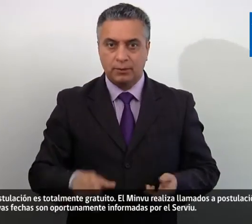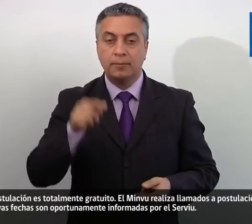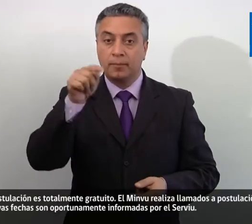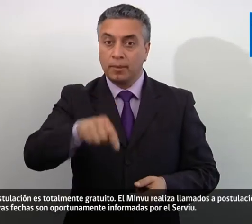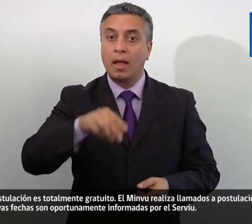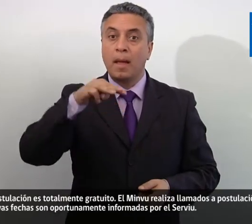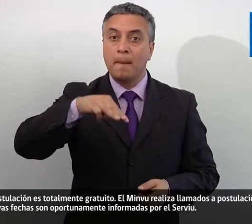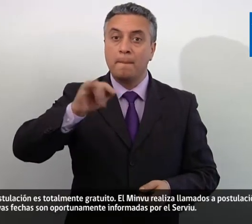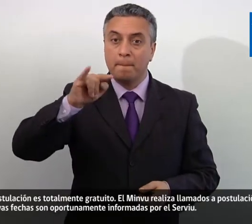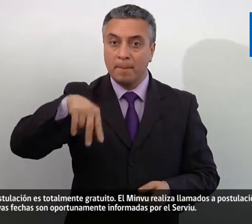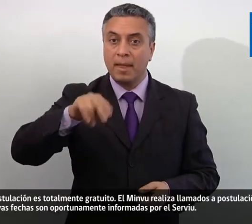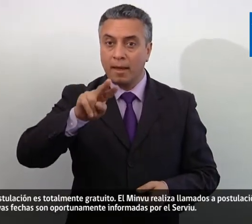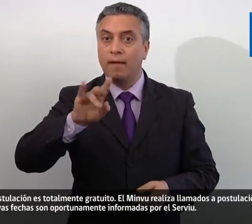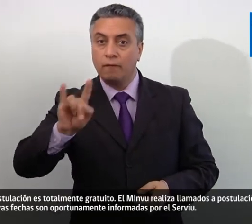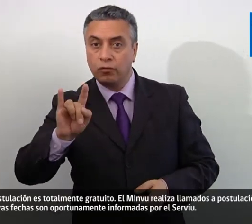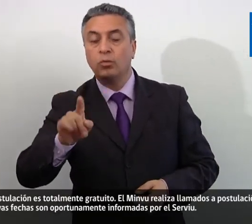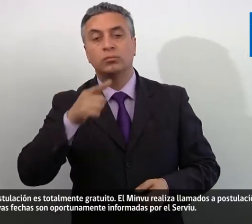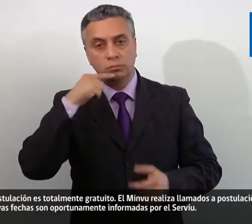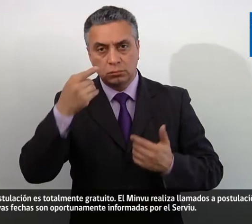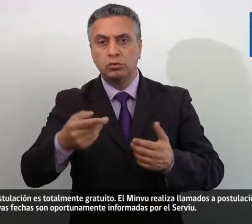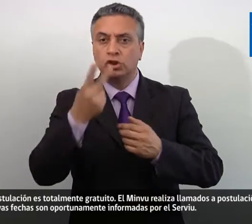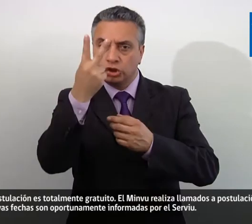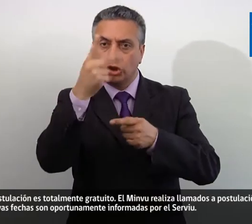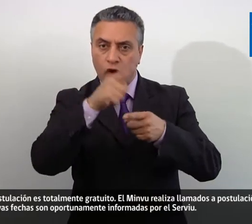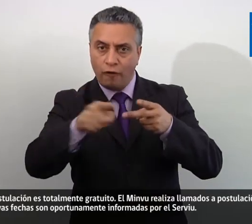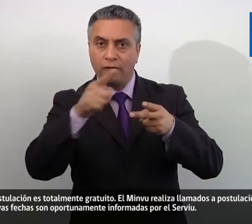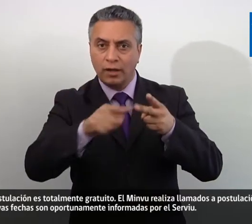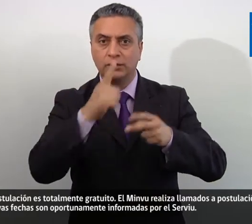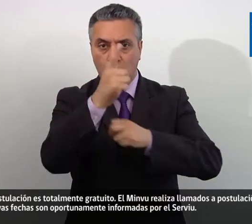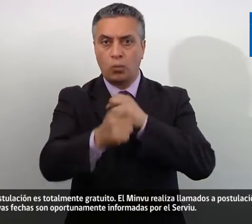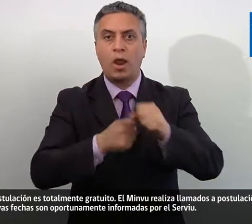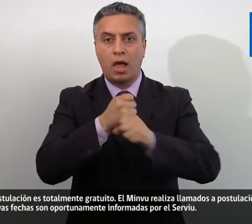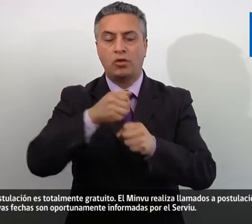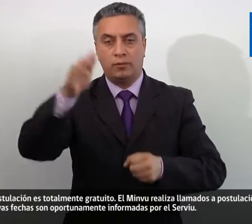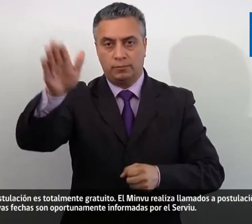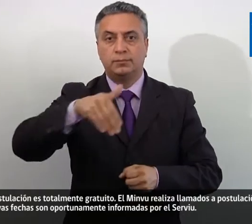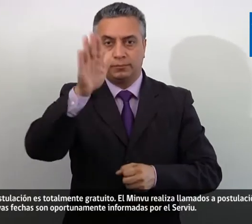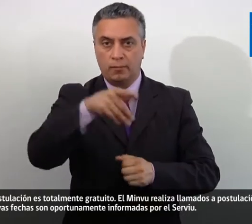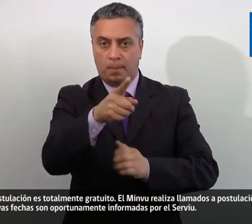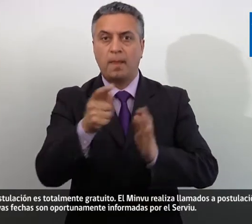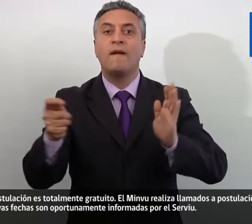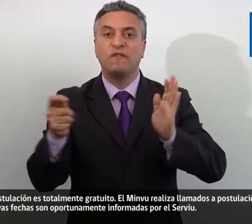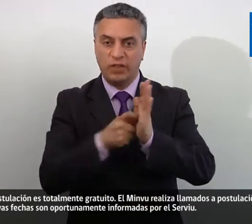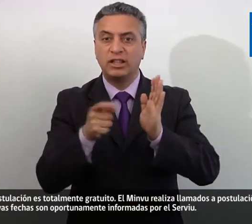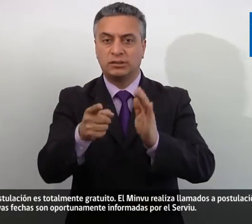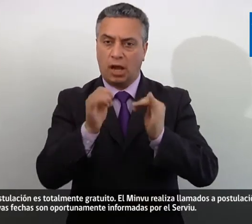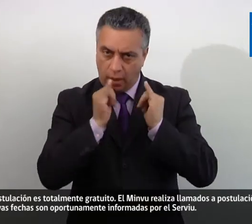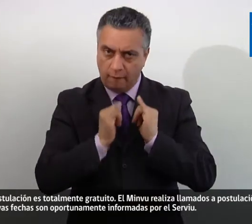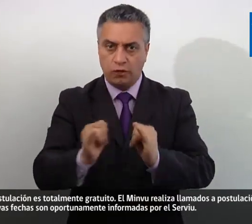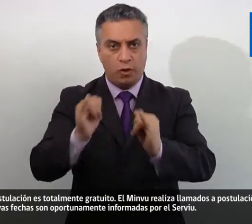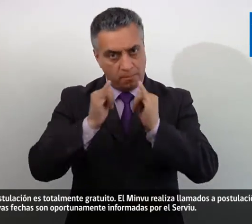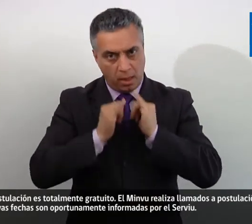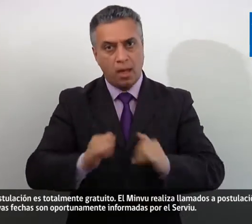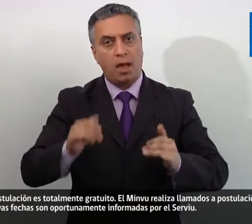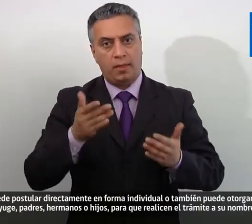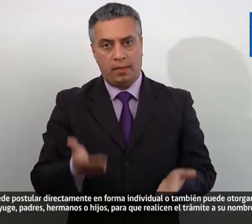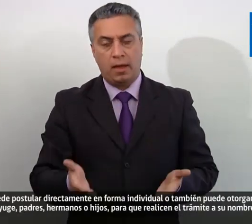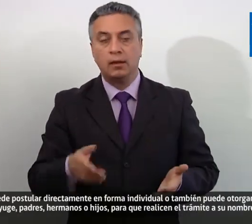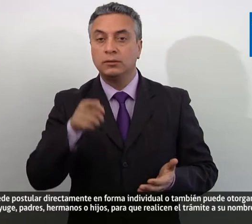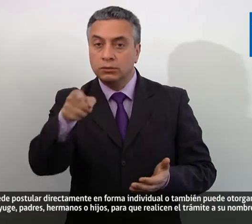MIMBU realiza llamados a postulación al menos 2 veces al año, cuyas fechas son oportunamente informadas por el Serviu. El interesado